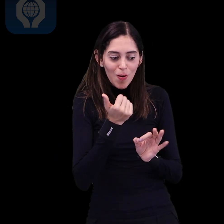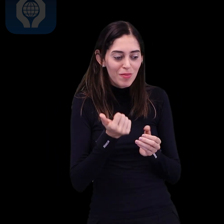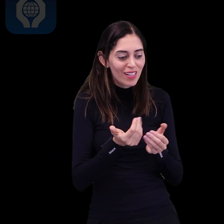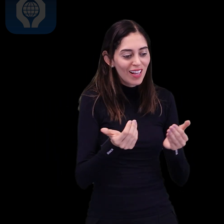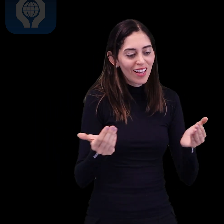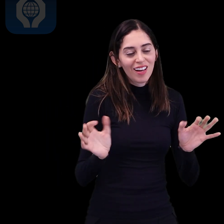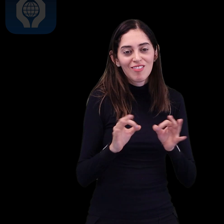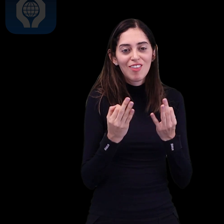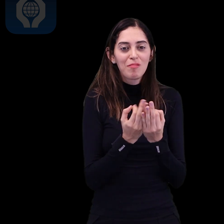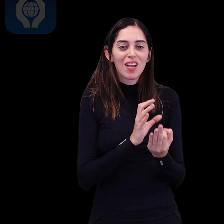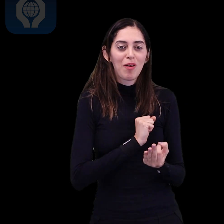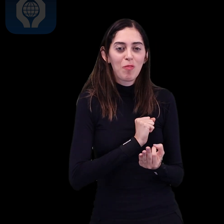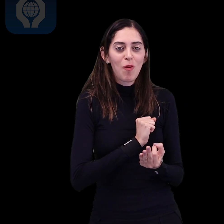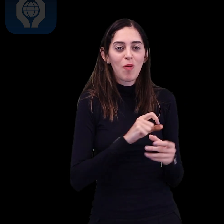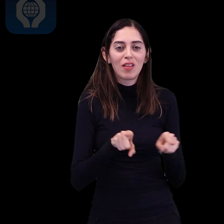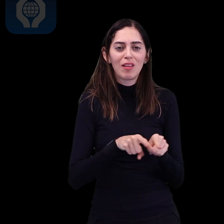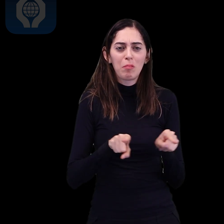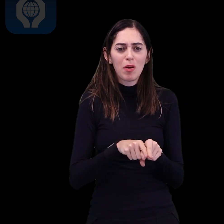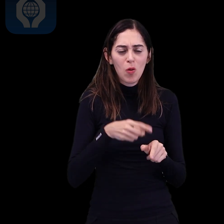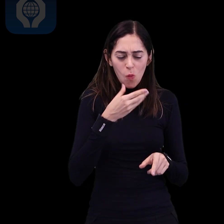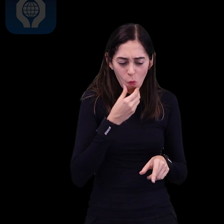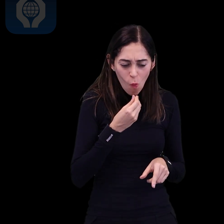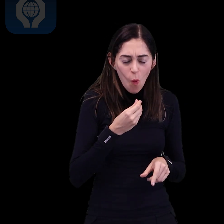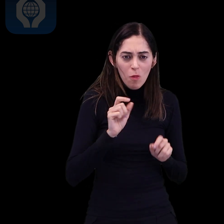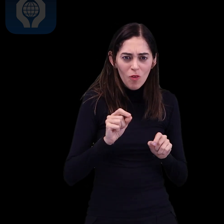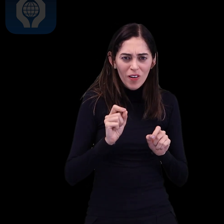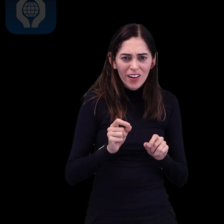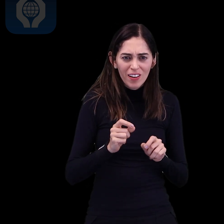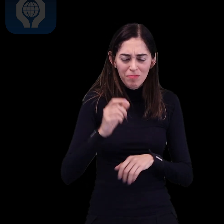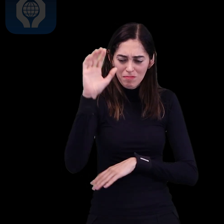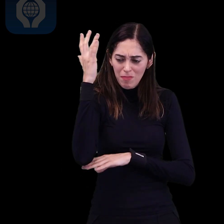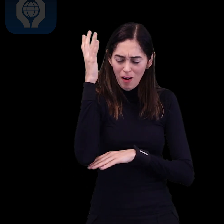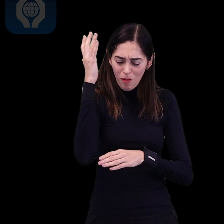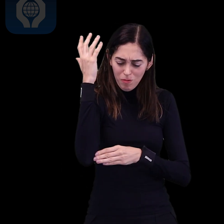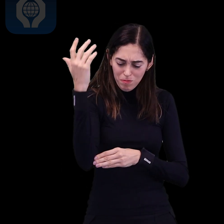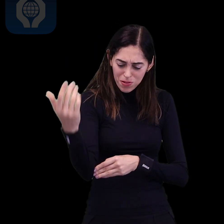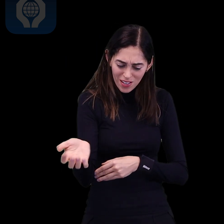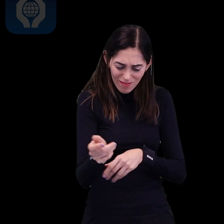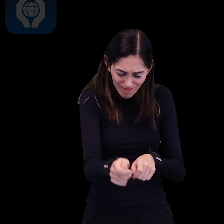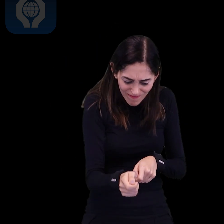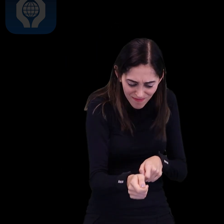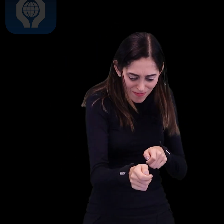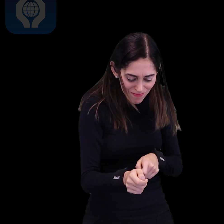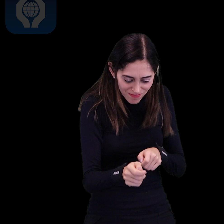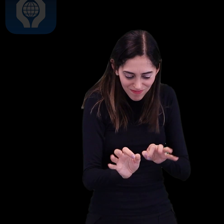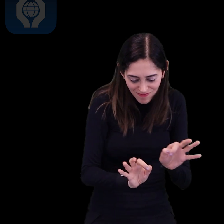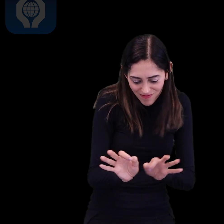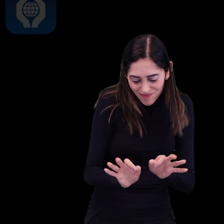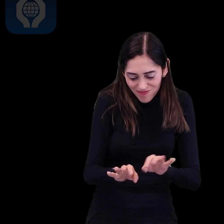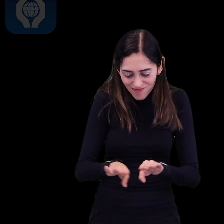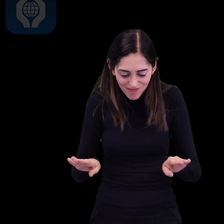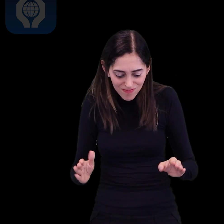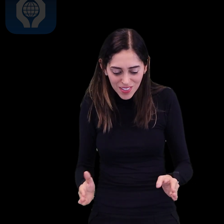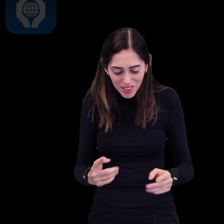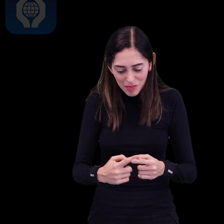num trabalho de carpintaria para sua esposa porque a ama. Até uma criancinha passa uma